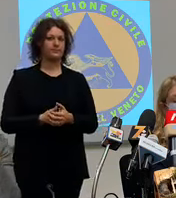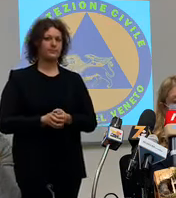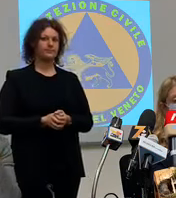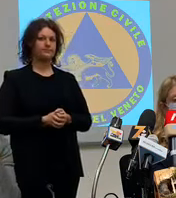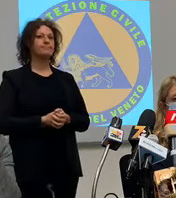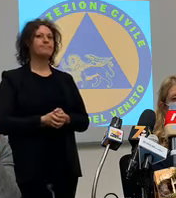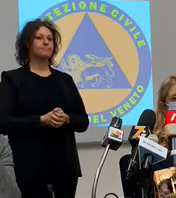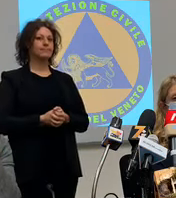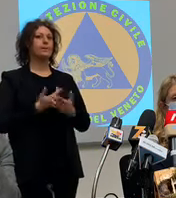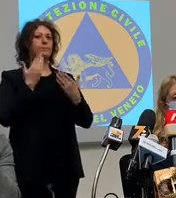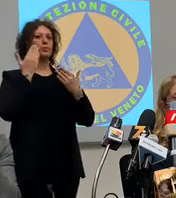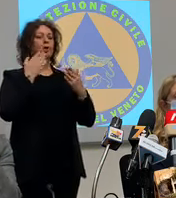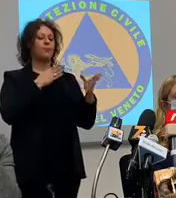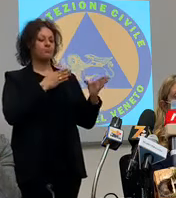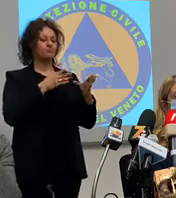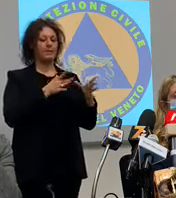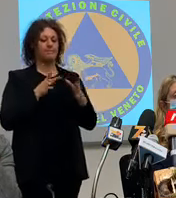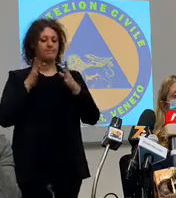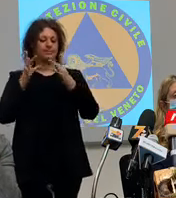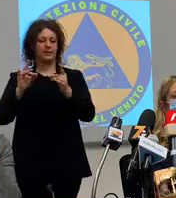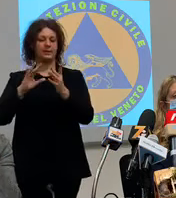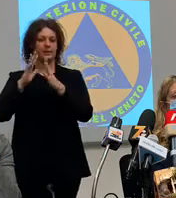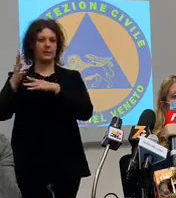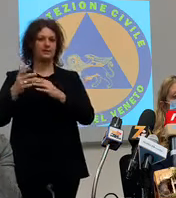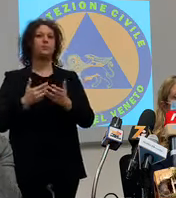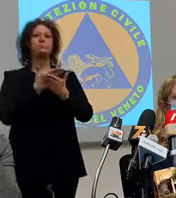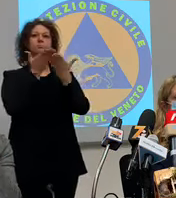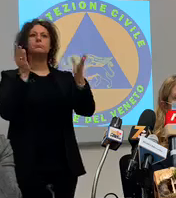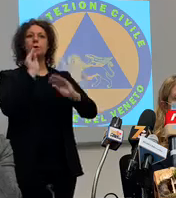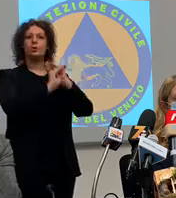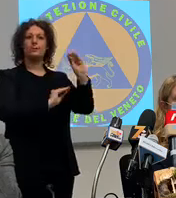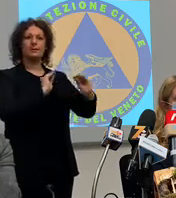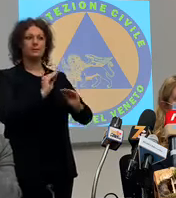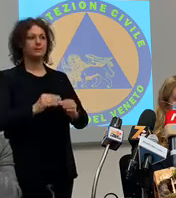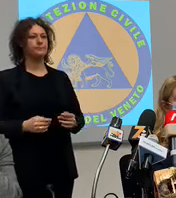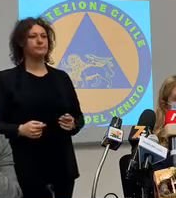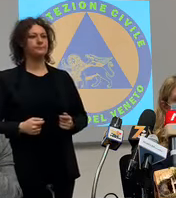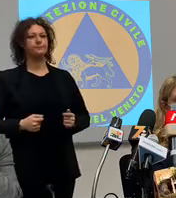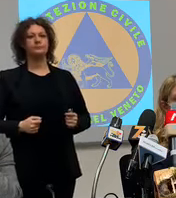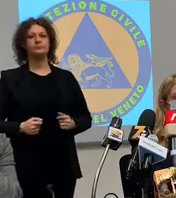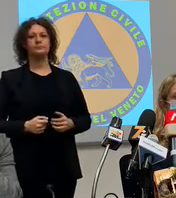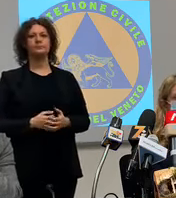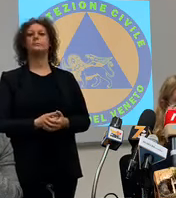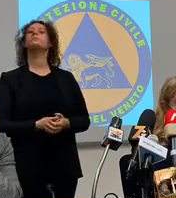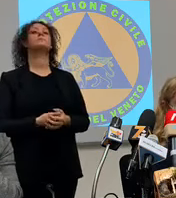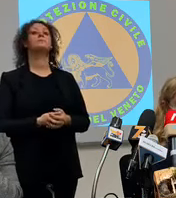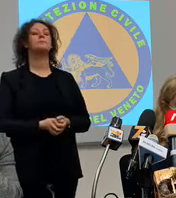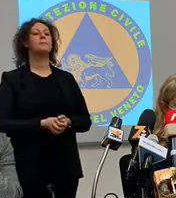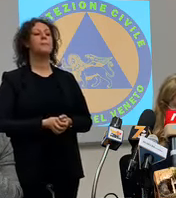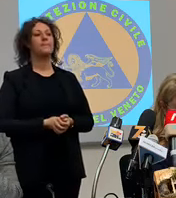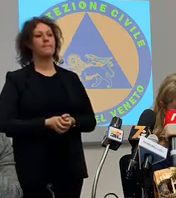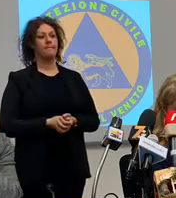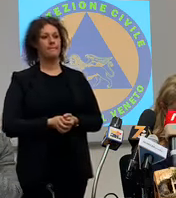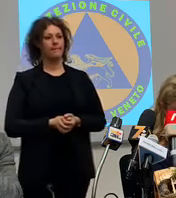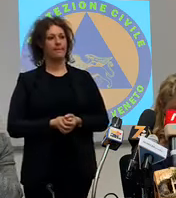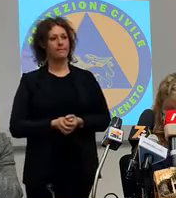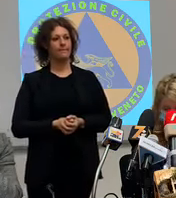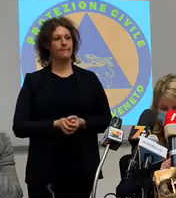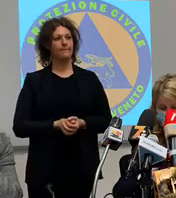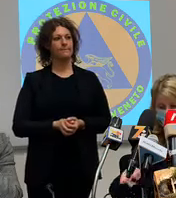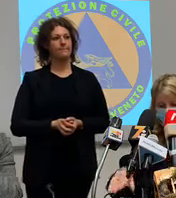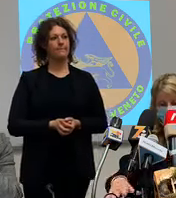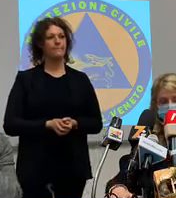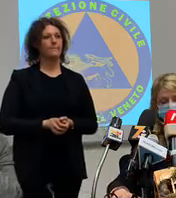chi poi purtroppo domanda Emiliano avevo anch'io una domanda prigioni pederiva